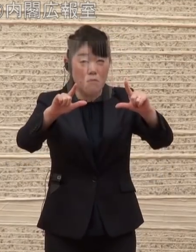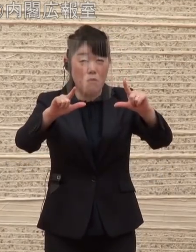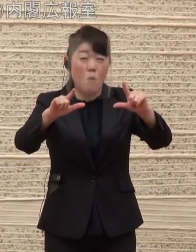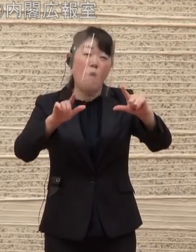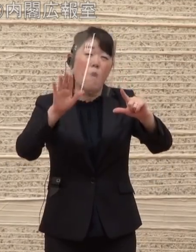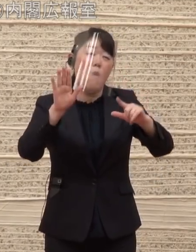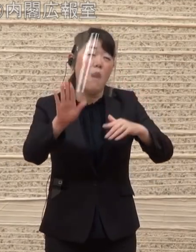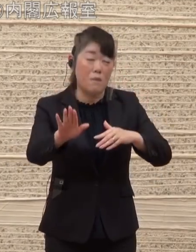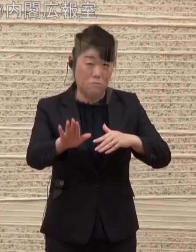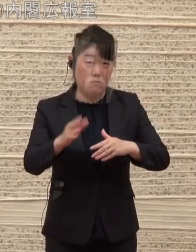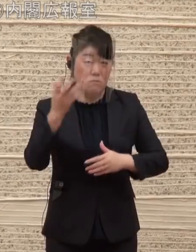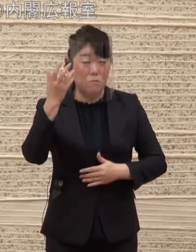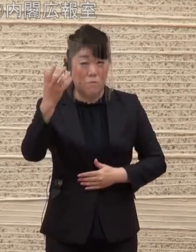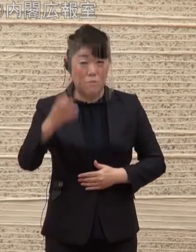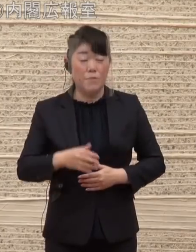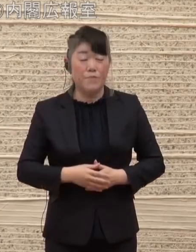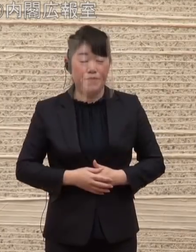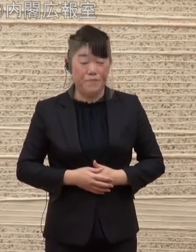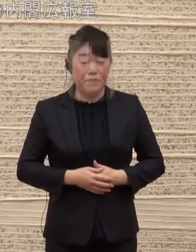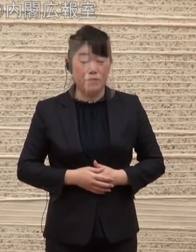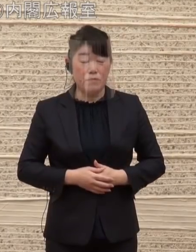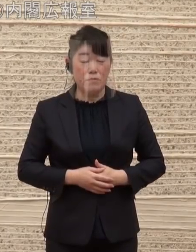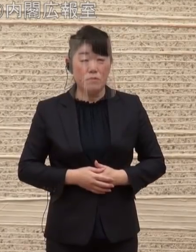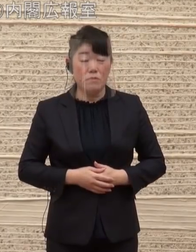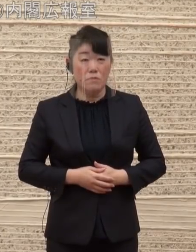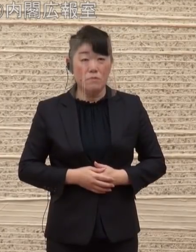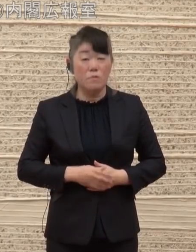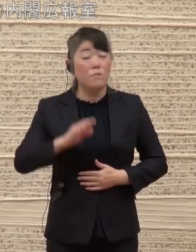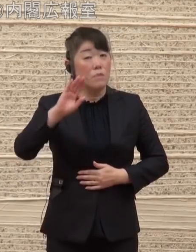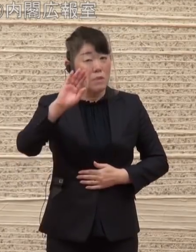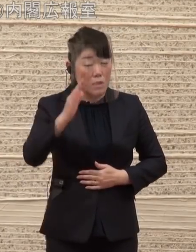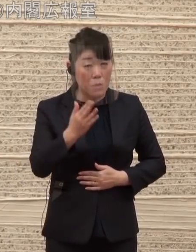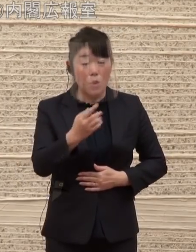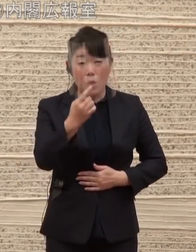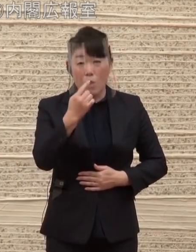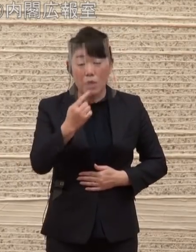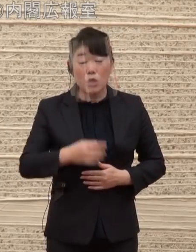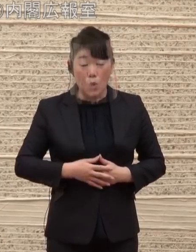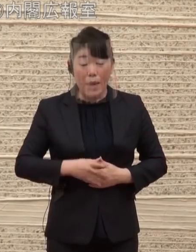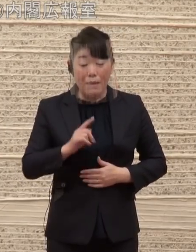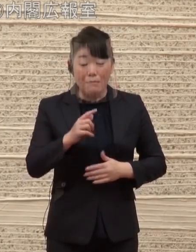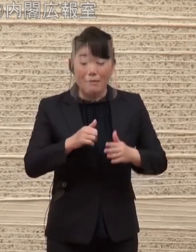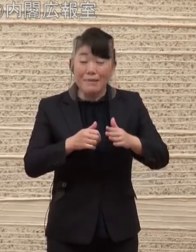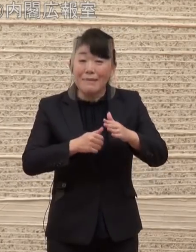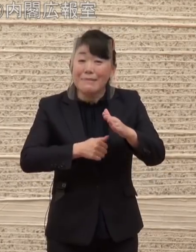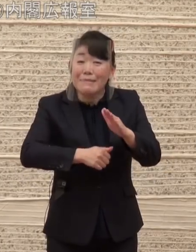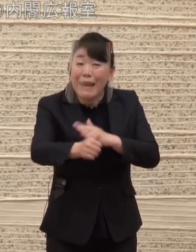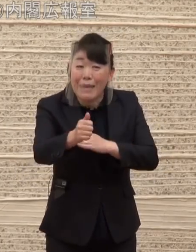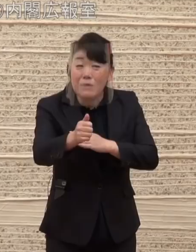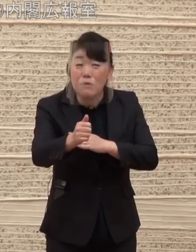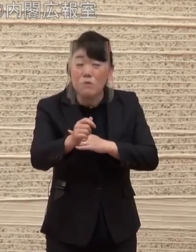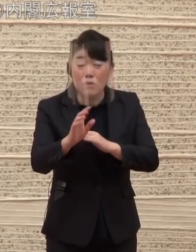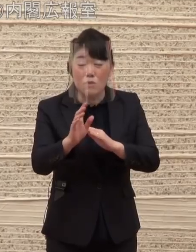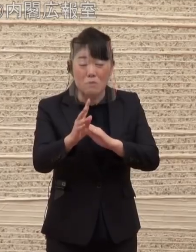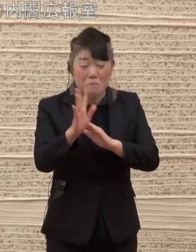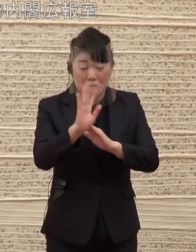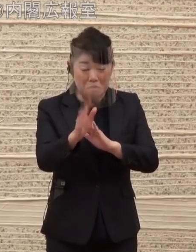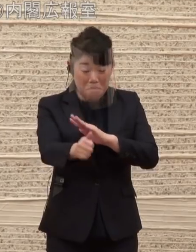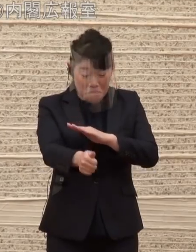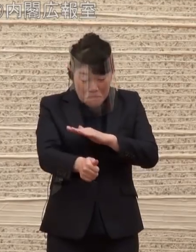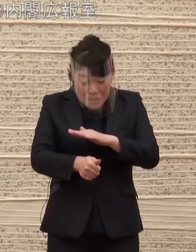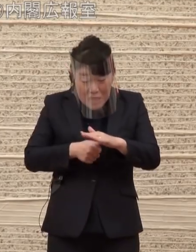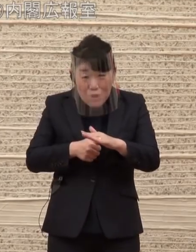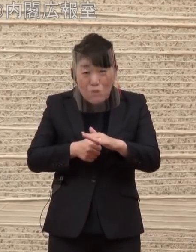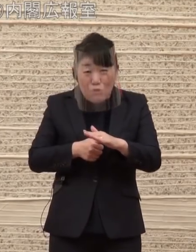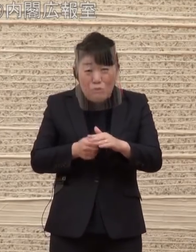ありますしかし私は外出自粛のような社会経済活動を制限するような